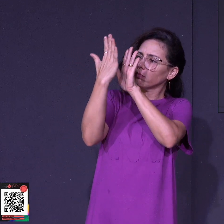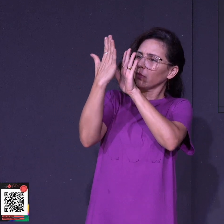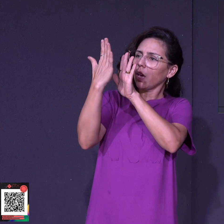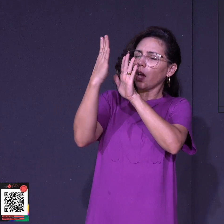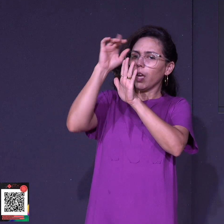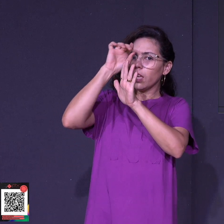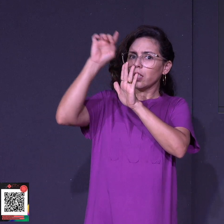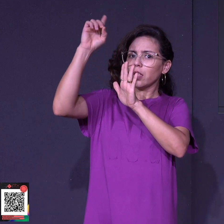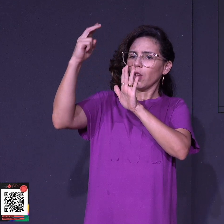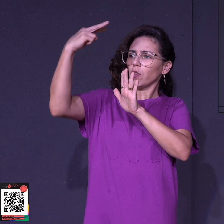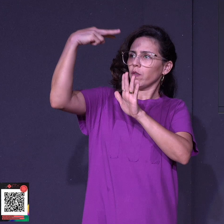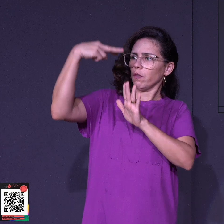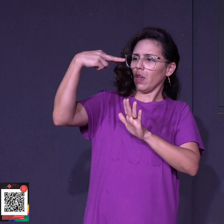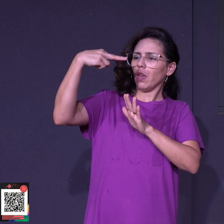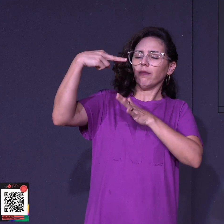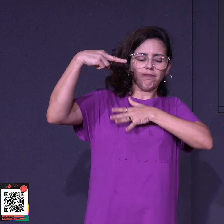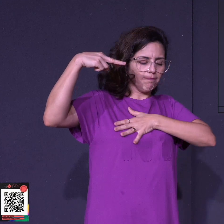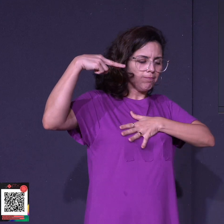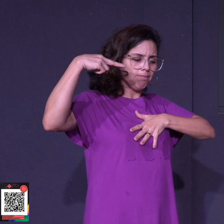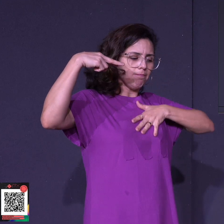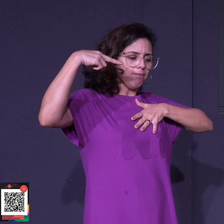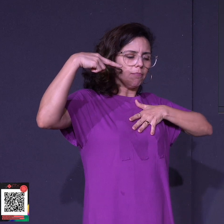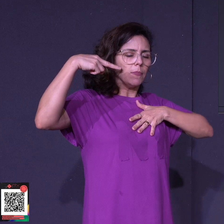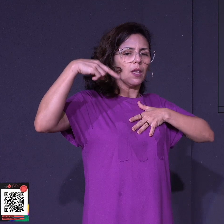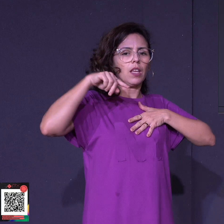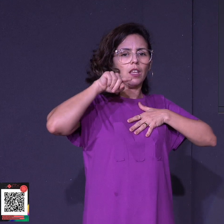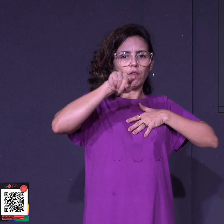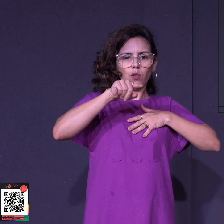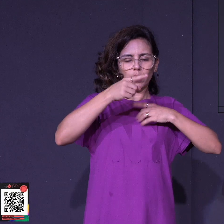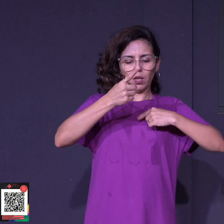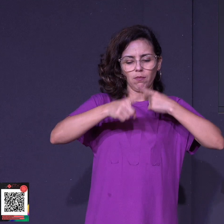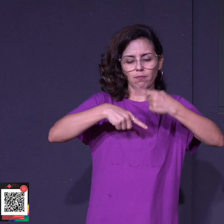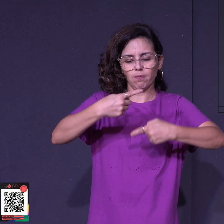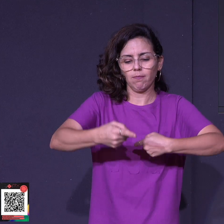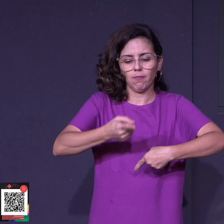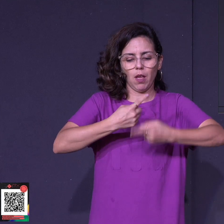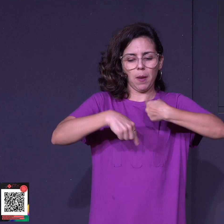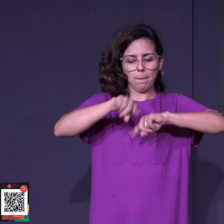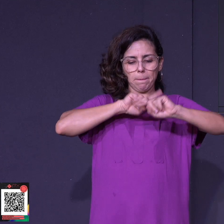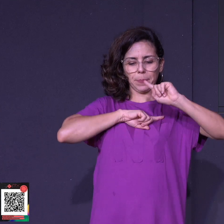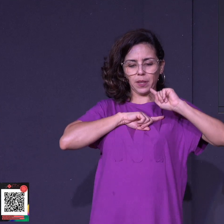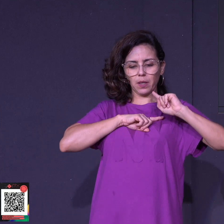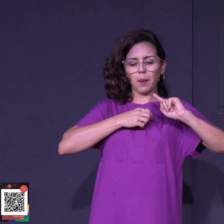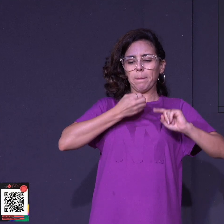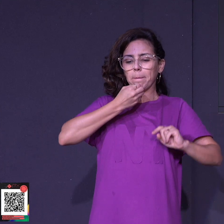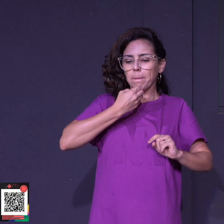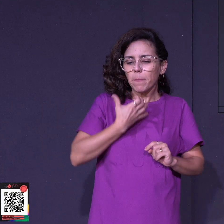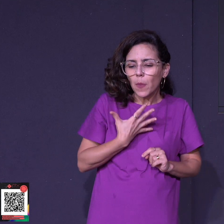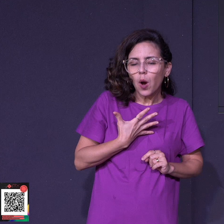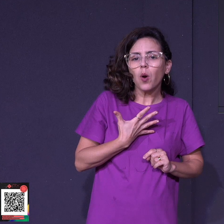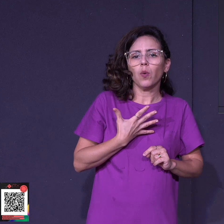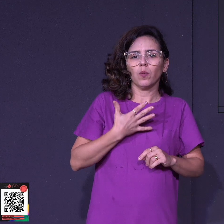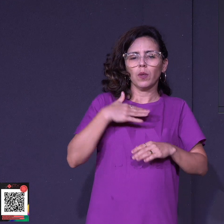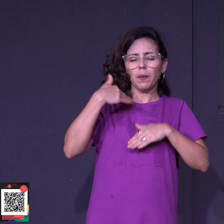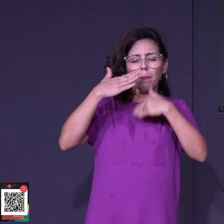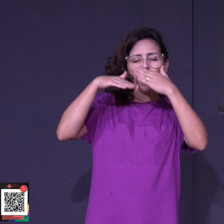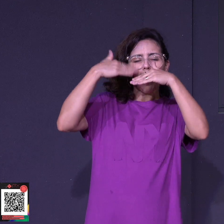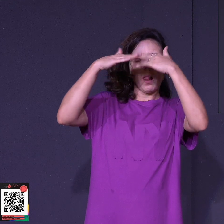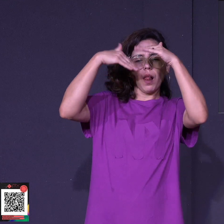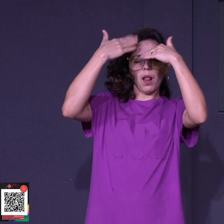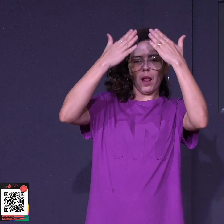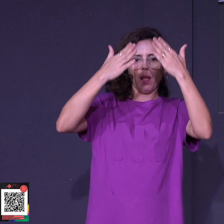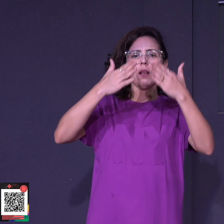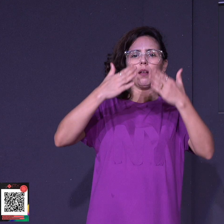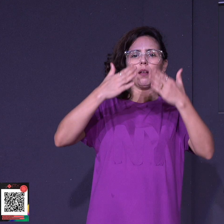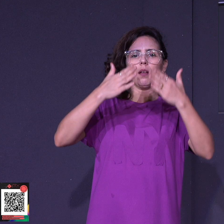tudo, frutificando em toda boa obra e crescendo no conhecimento de Deus. Quando eu dei o testemunho aqui de um casal